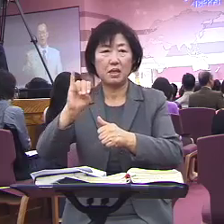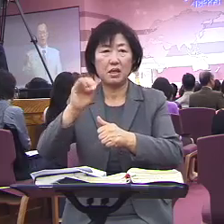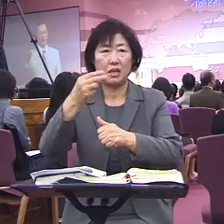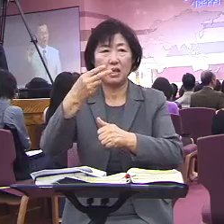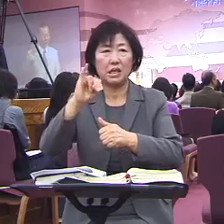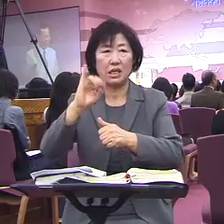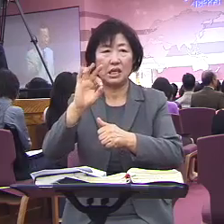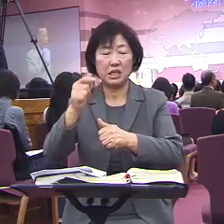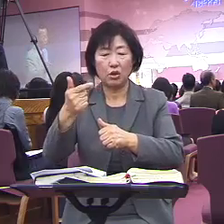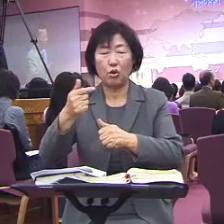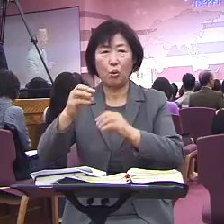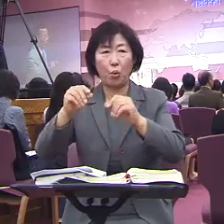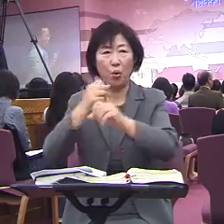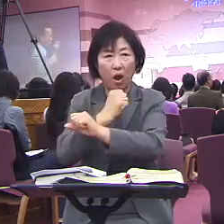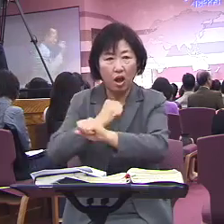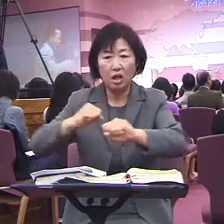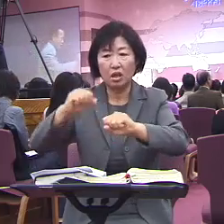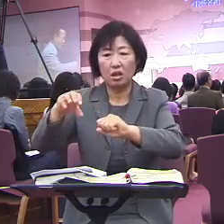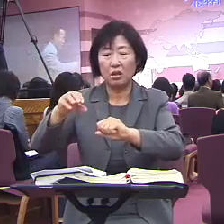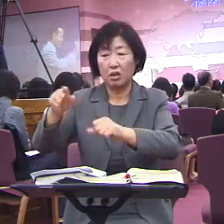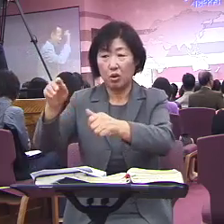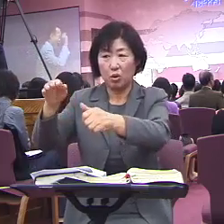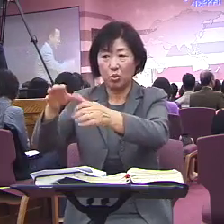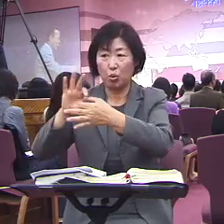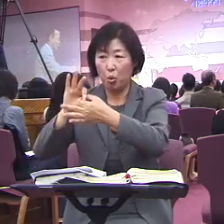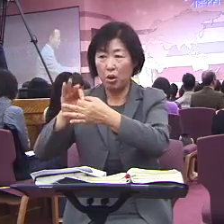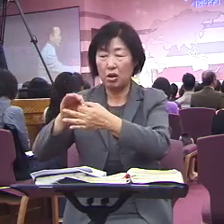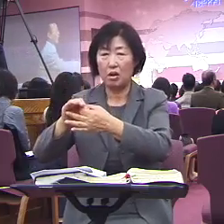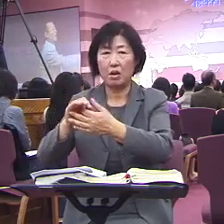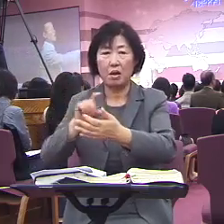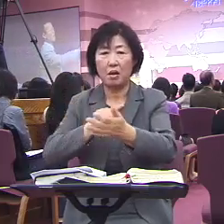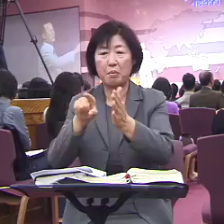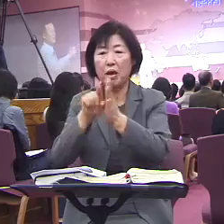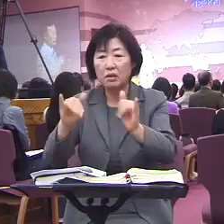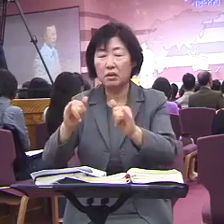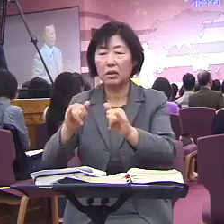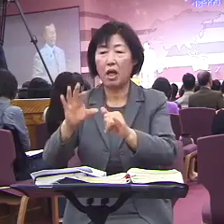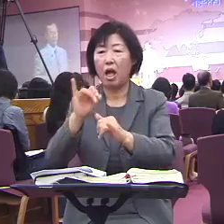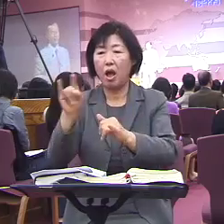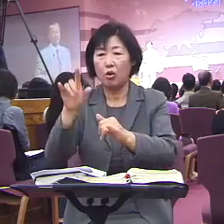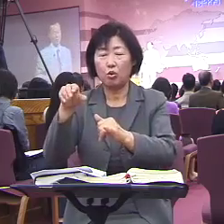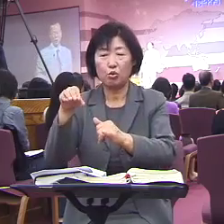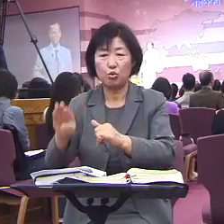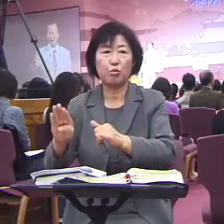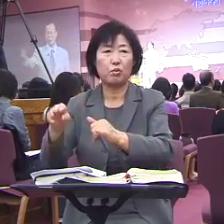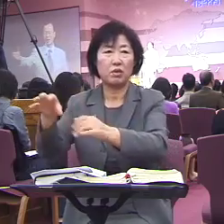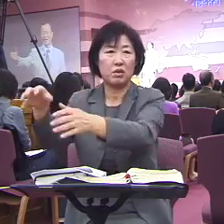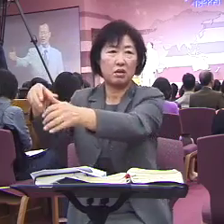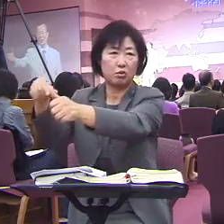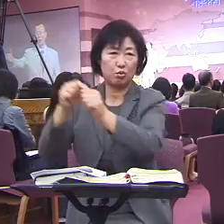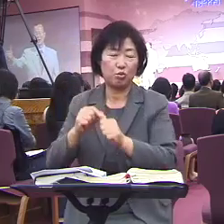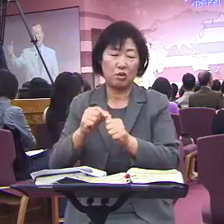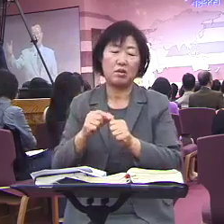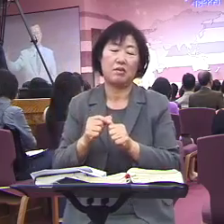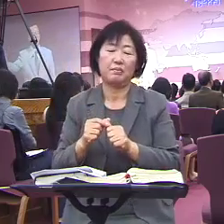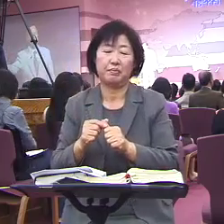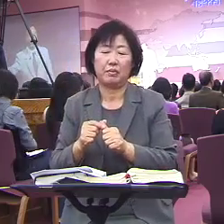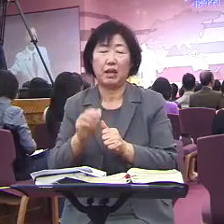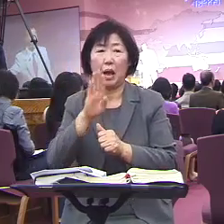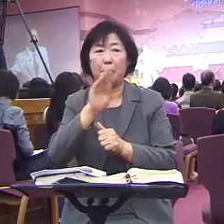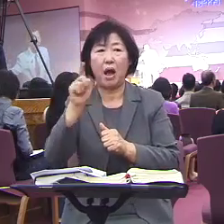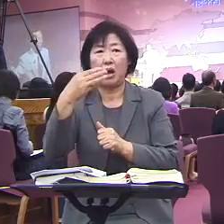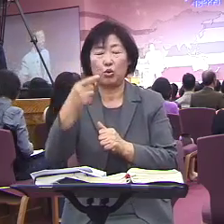모세를 부르셔갖고 내가 너를 통하여서 내 백성들을 애굽에서부터 구속하리라. 너는 바로에게 가서